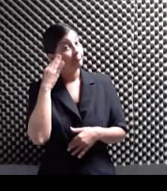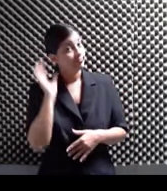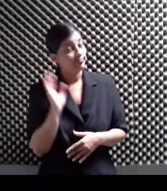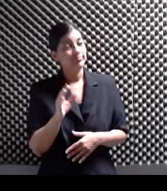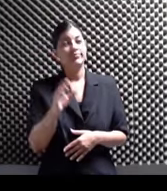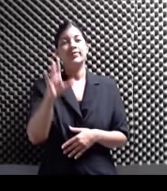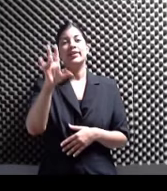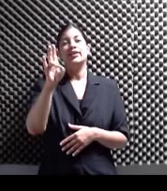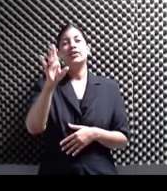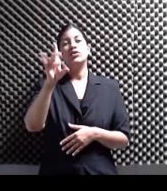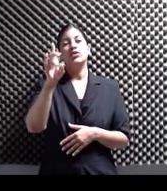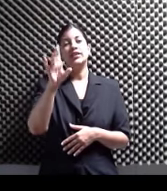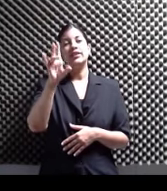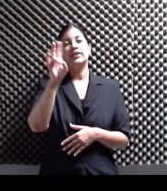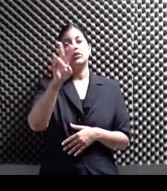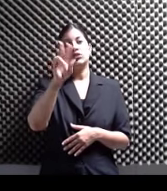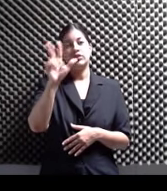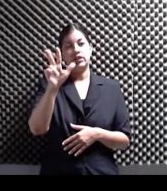Andanza,